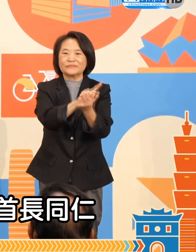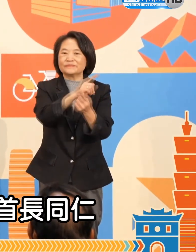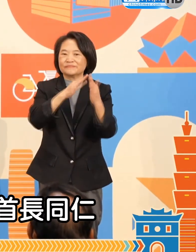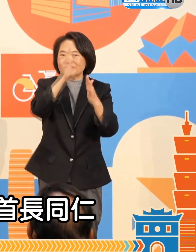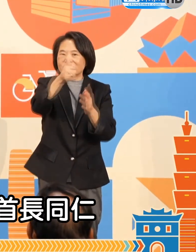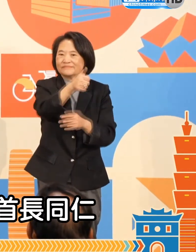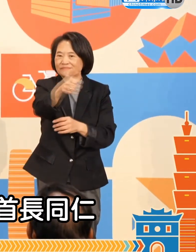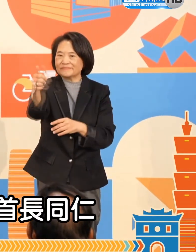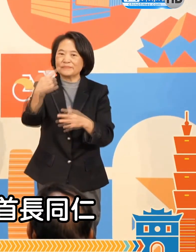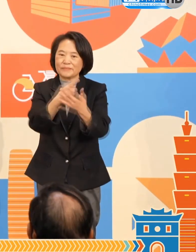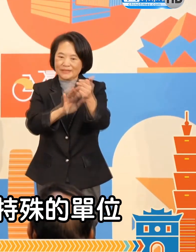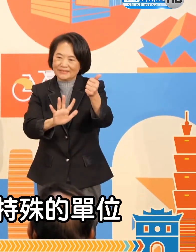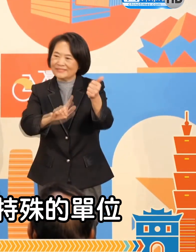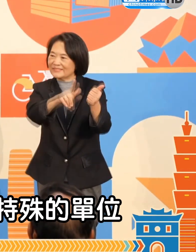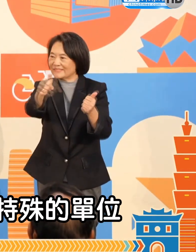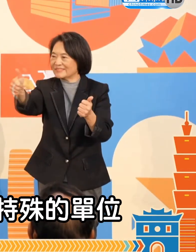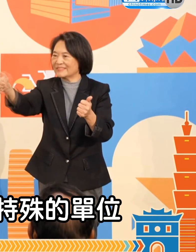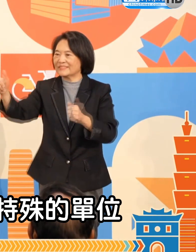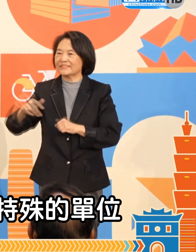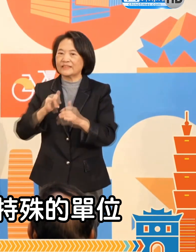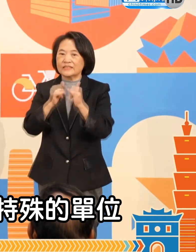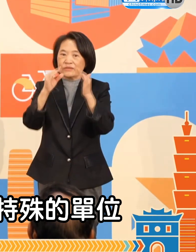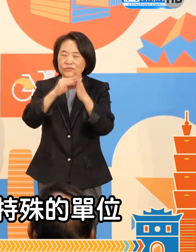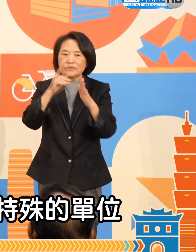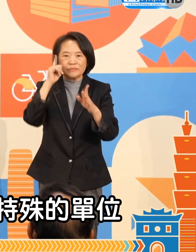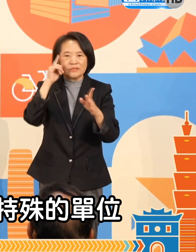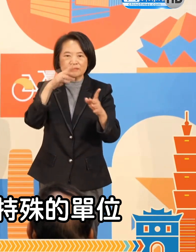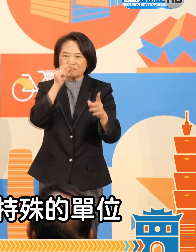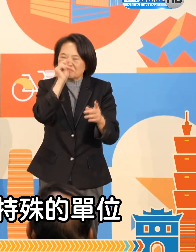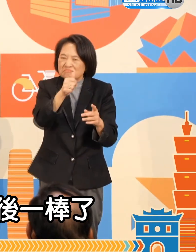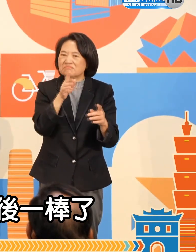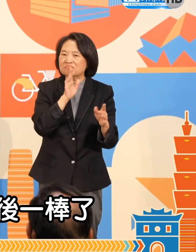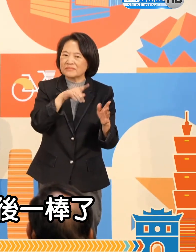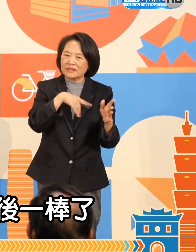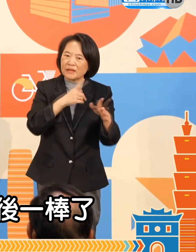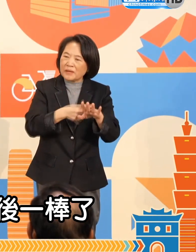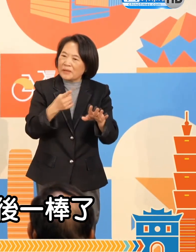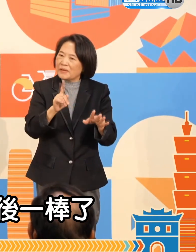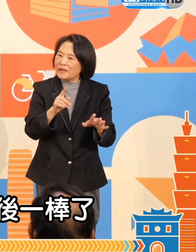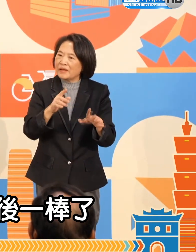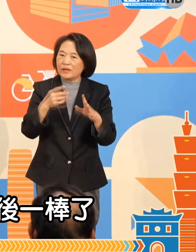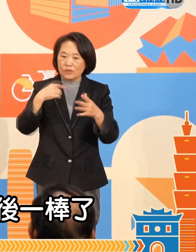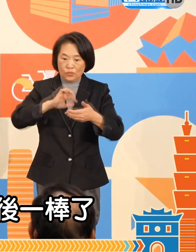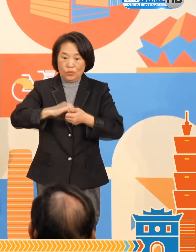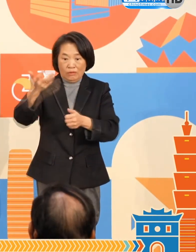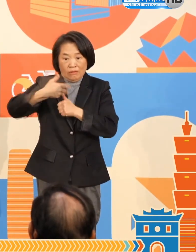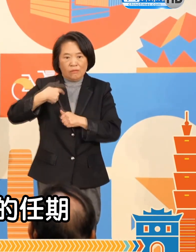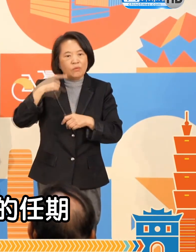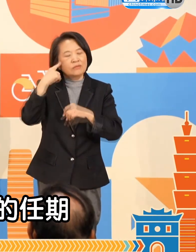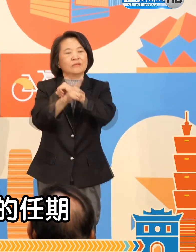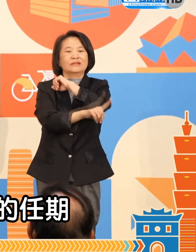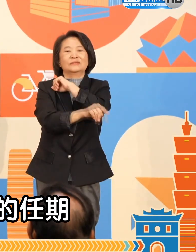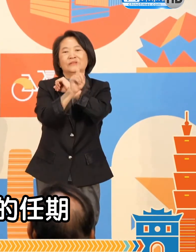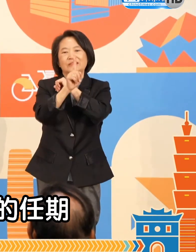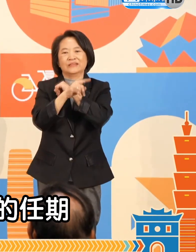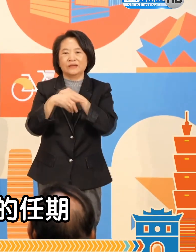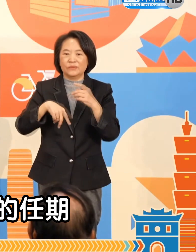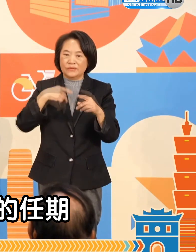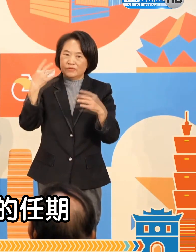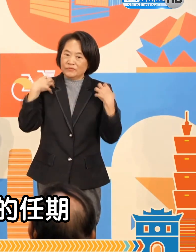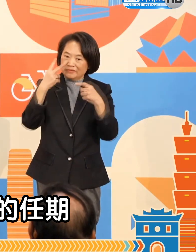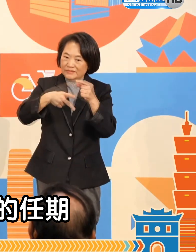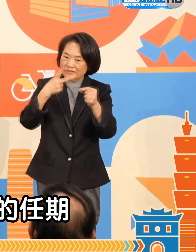市府的首长同仁。社会局是一个体质非常特殊的单位，接到我已经是最后一棒，这个我2年半